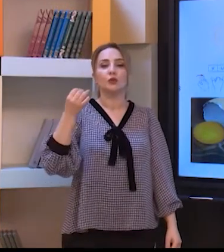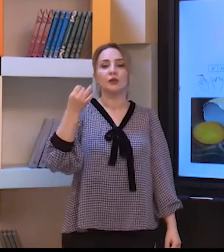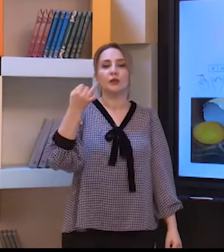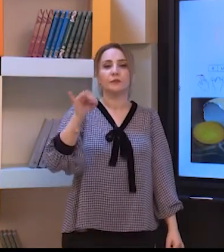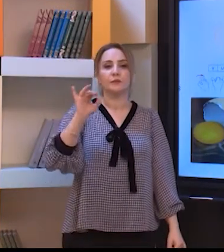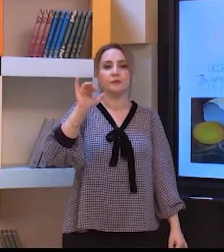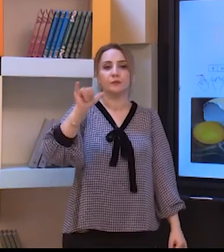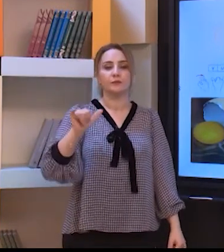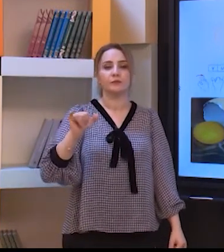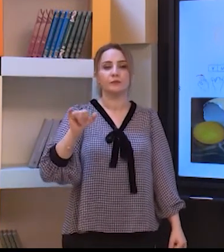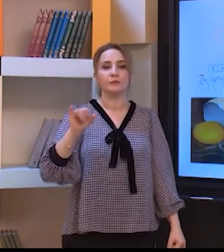Yumurta.